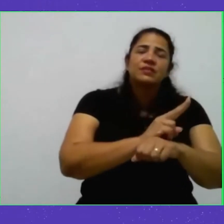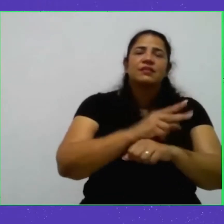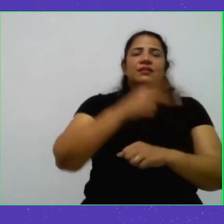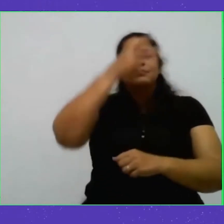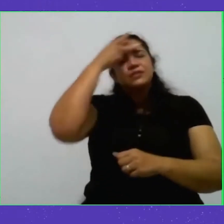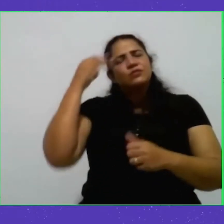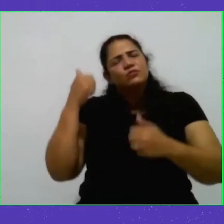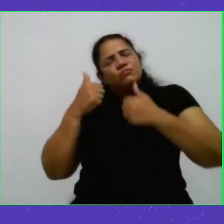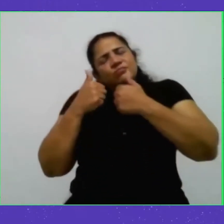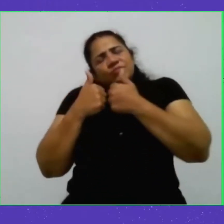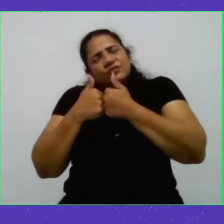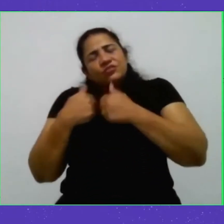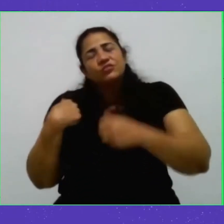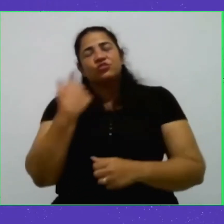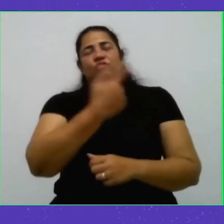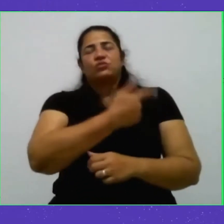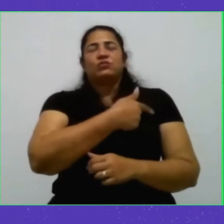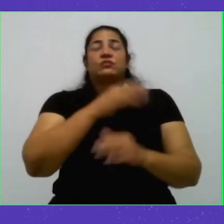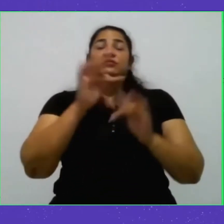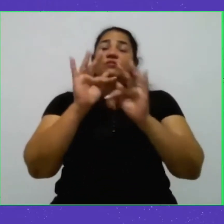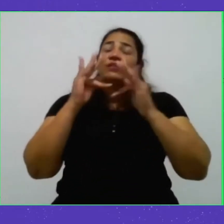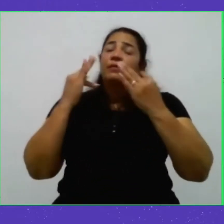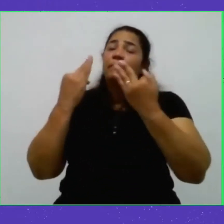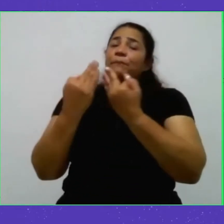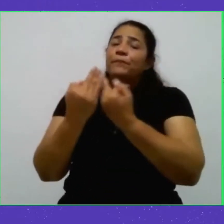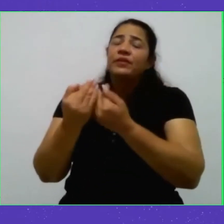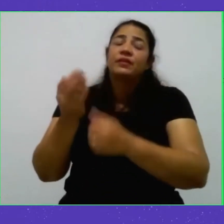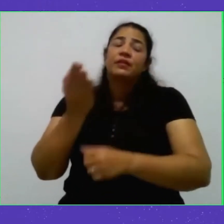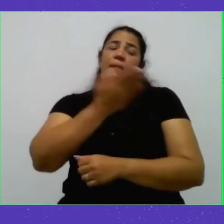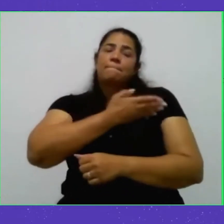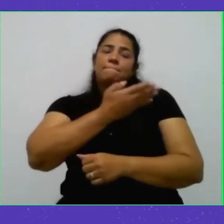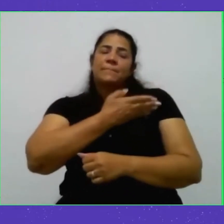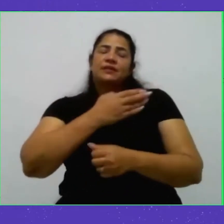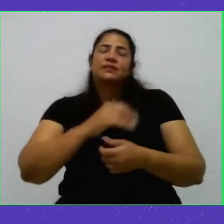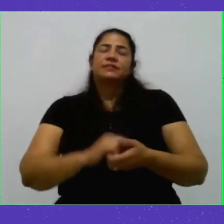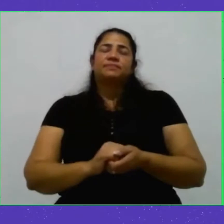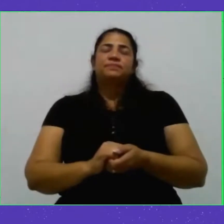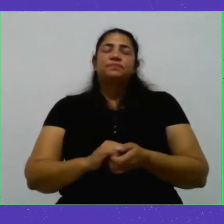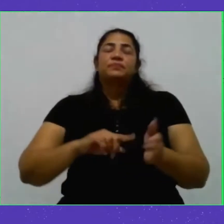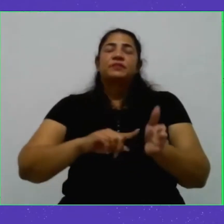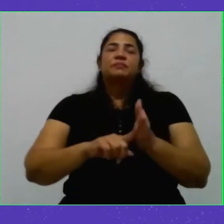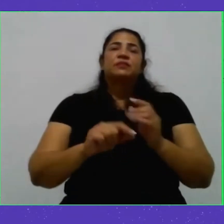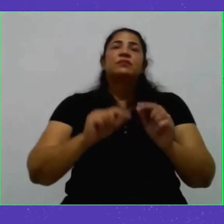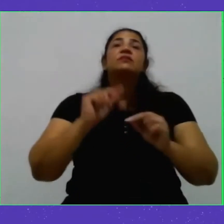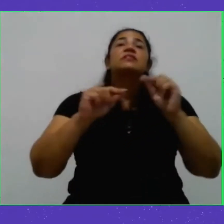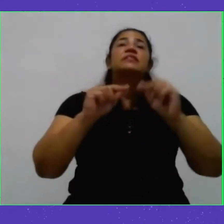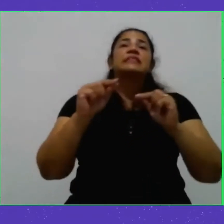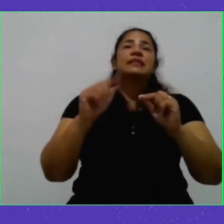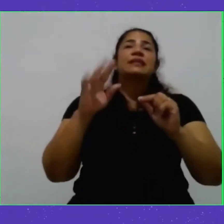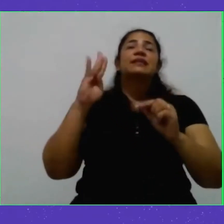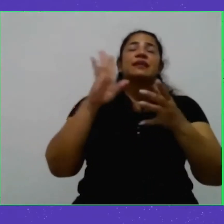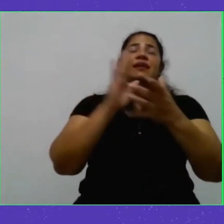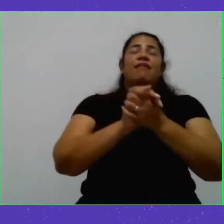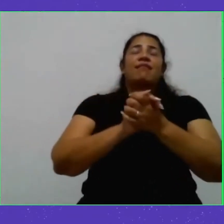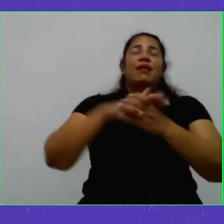Quem é casado aqui? Jovem casado aqui, levanta a mão, por favor, só para eu saber. Que população grande,